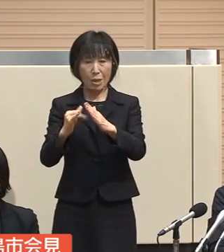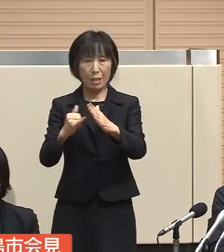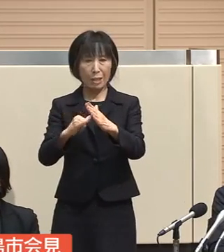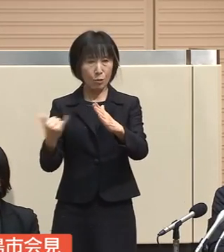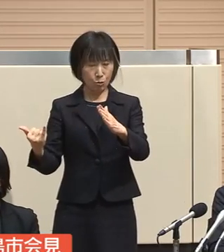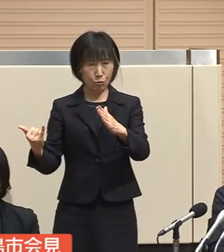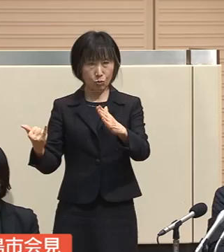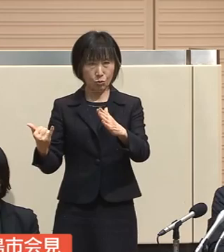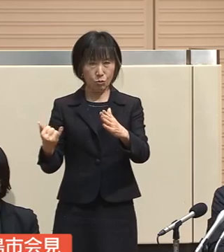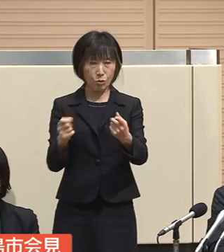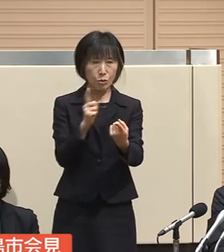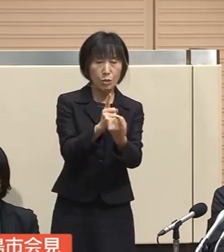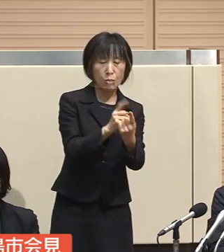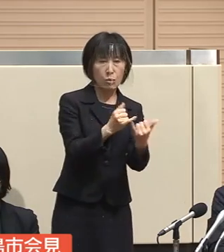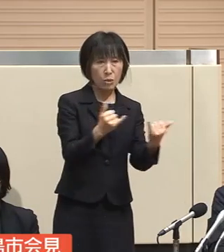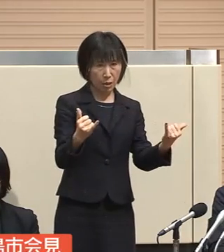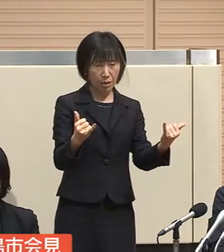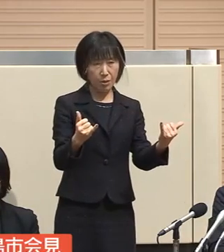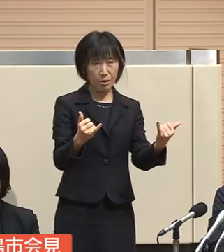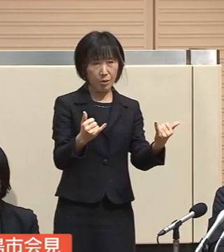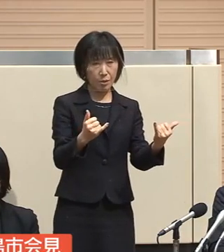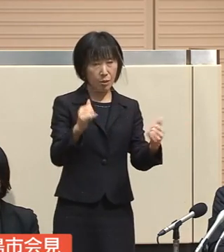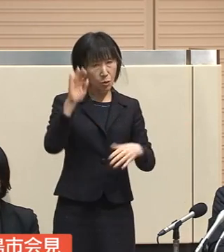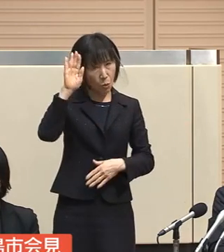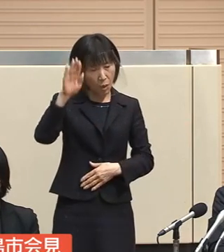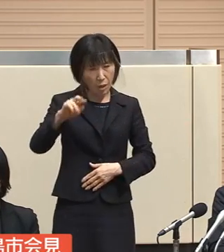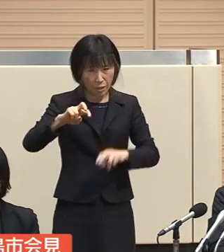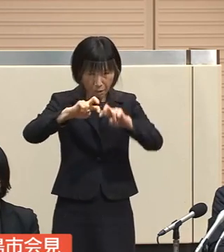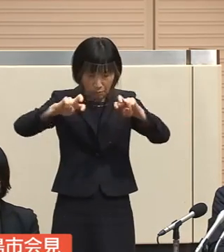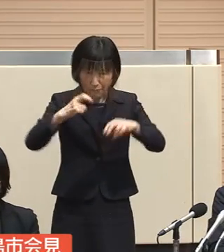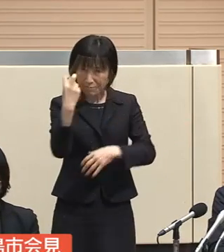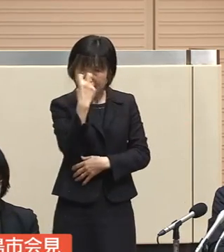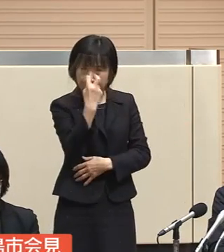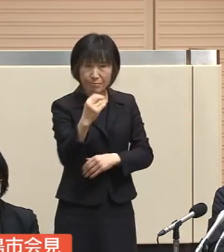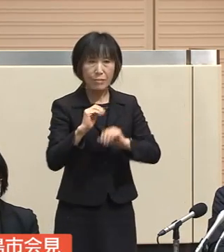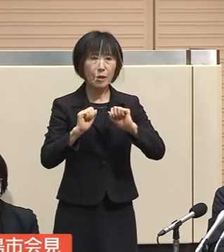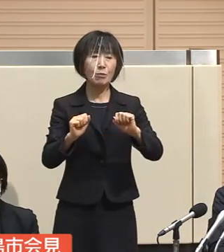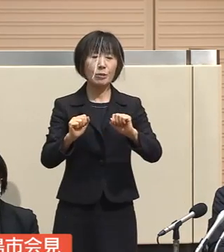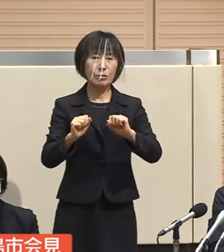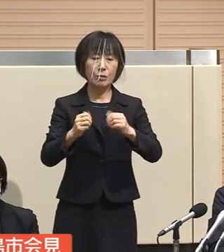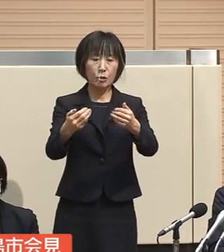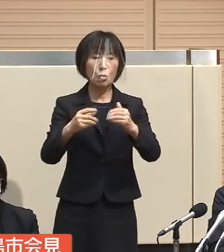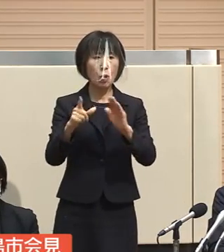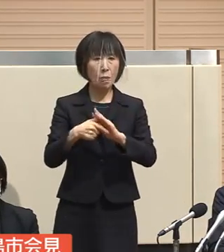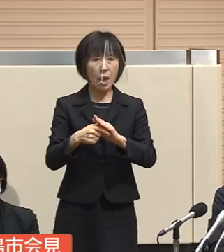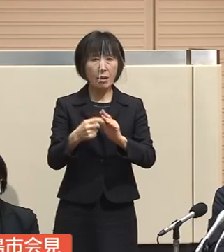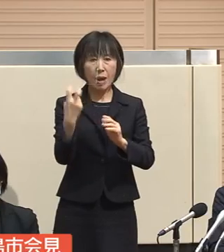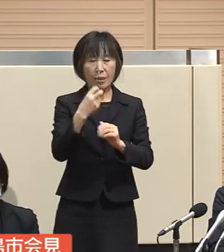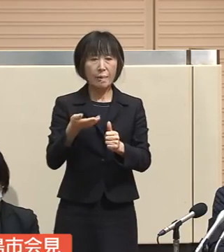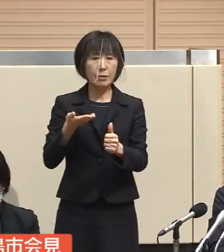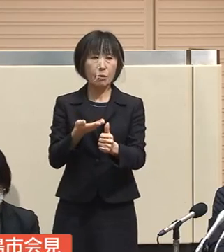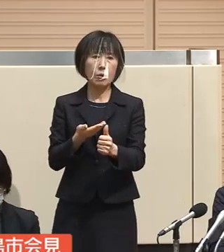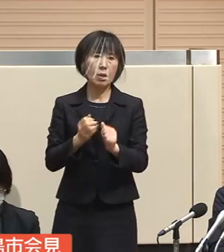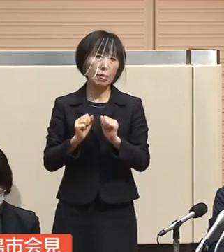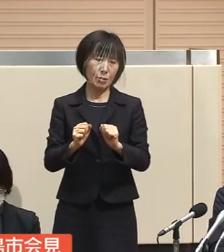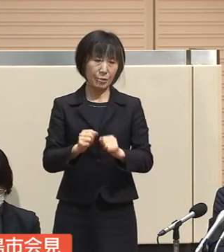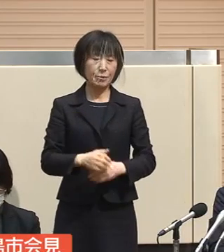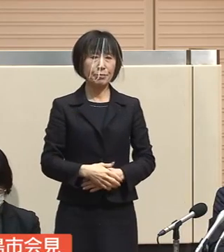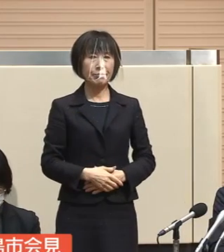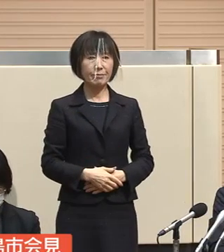ですね、あるいは接触した方とかですね、そういった方を今からお調べをして、でさらに必要に応じて検査をしていきたいというふうに思っています。